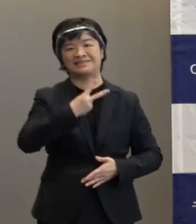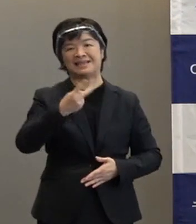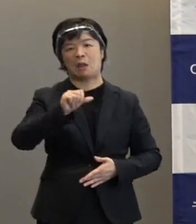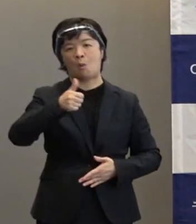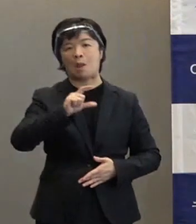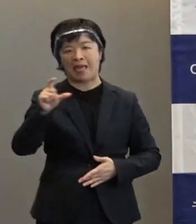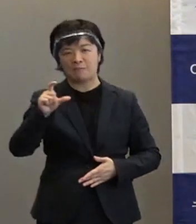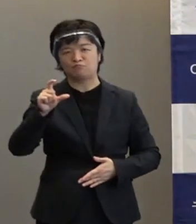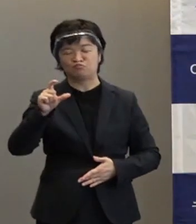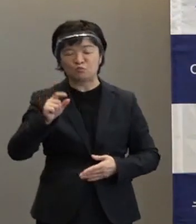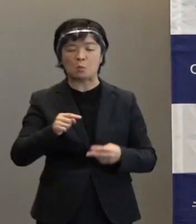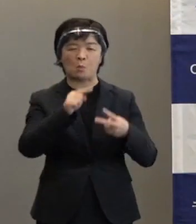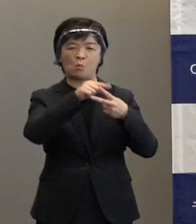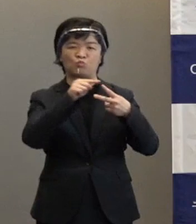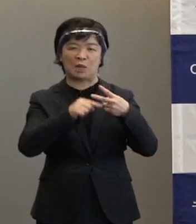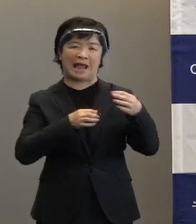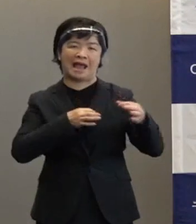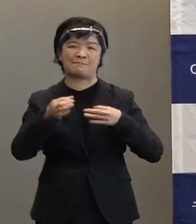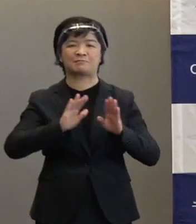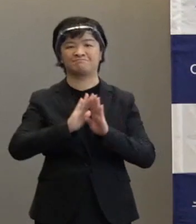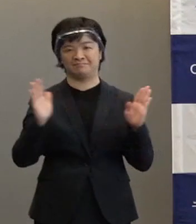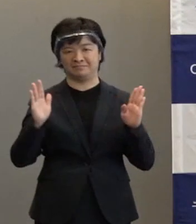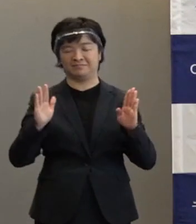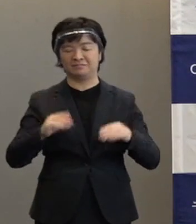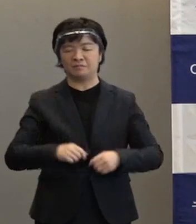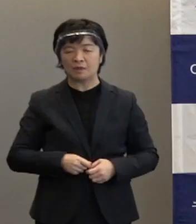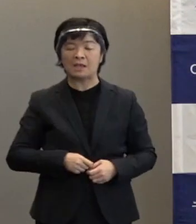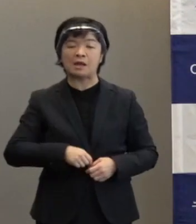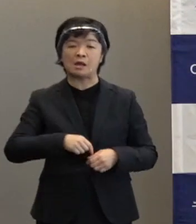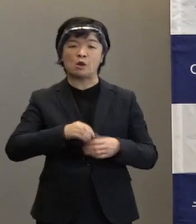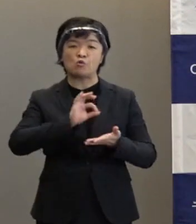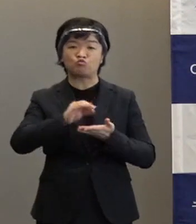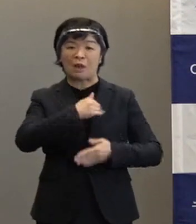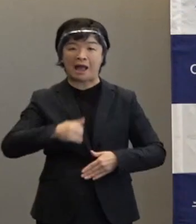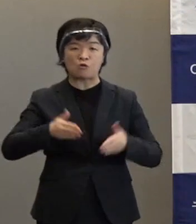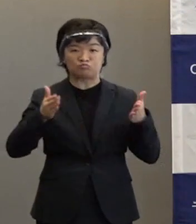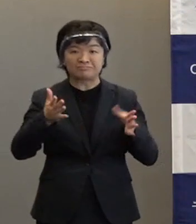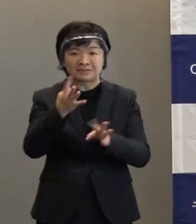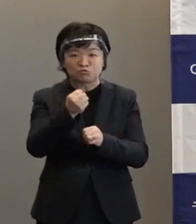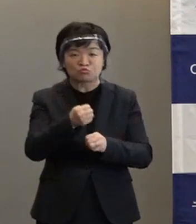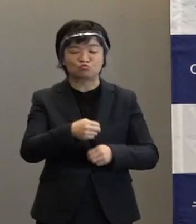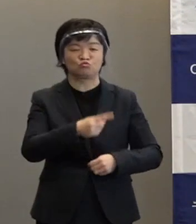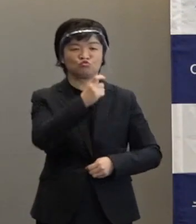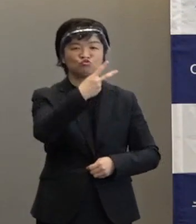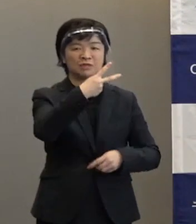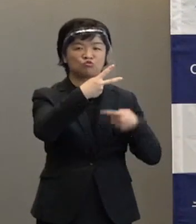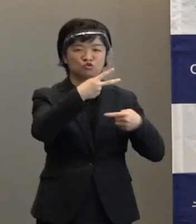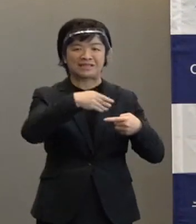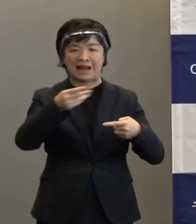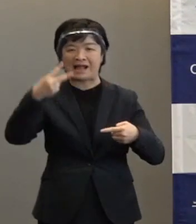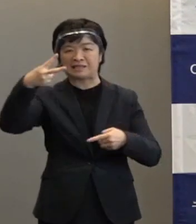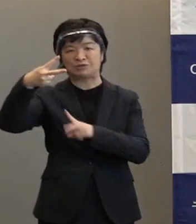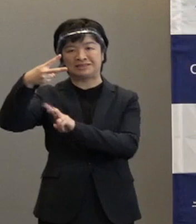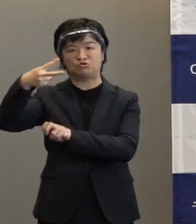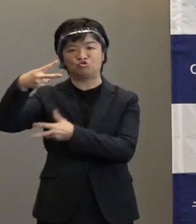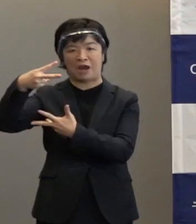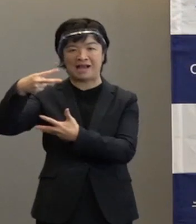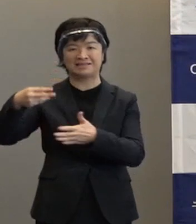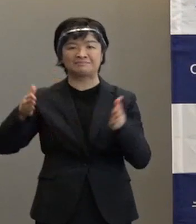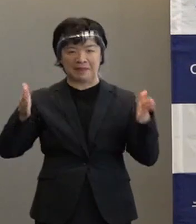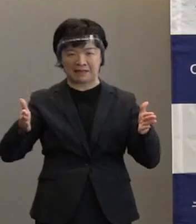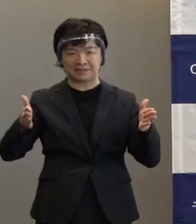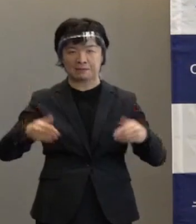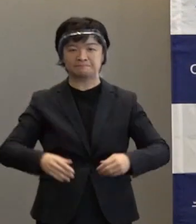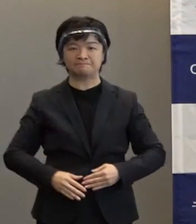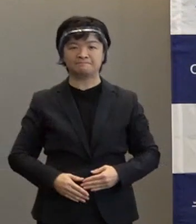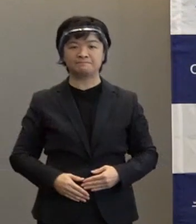分の2種類を販売をいたします。食事券の利用期間は来月1日から来年2月28日までとなります